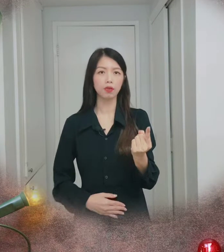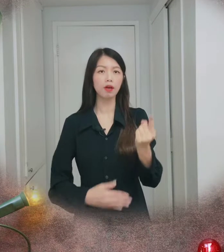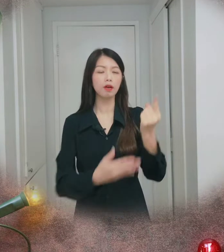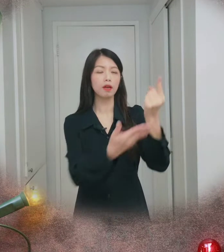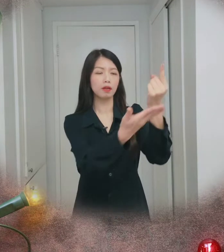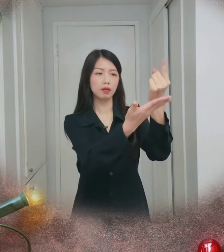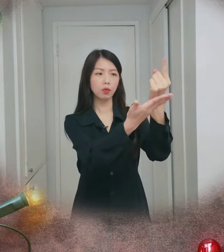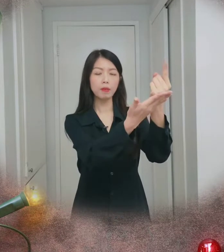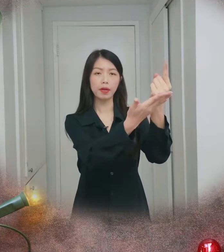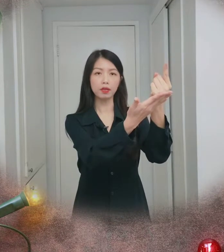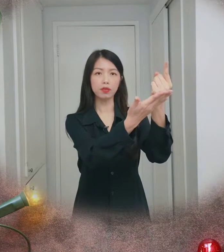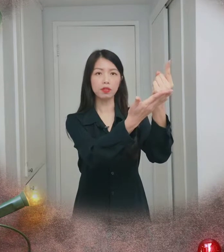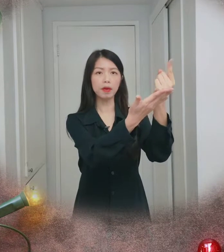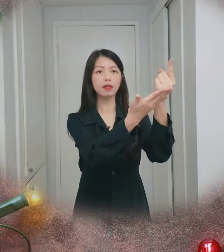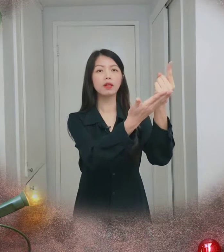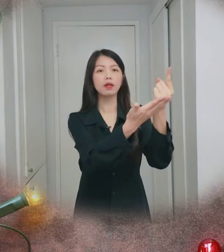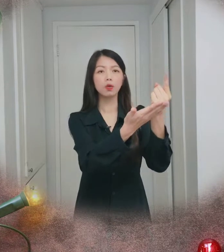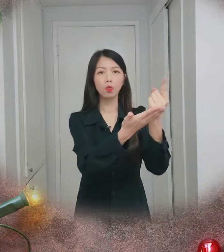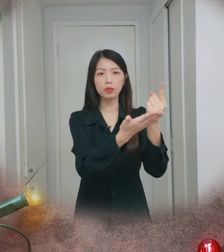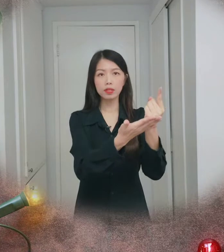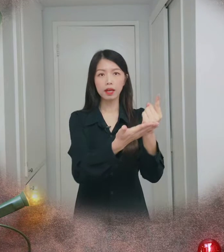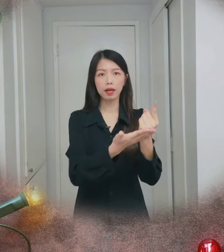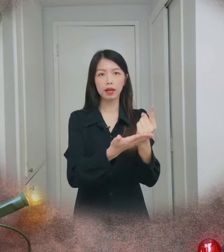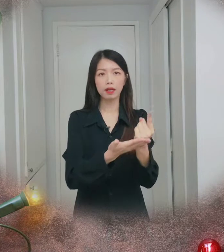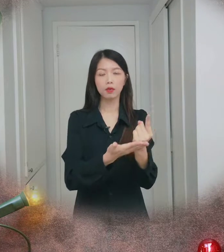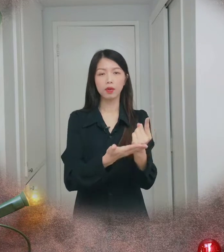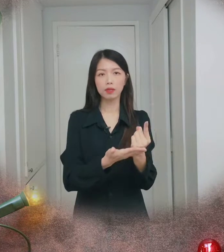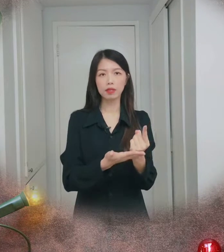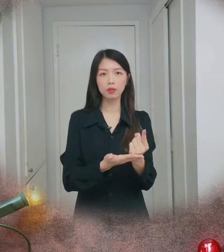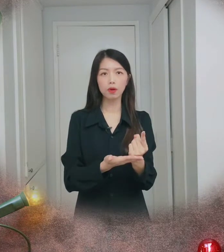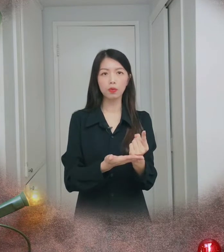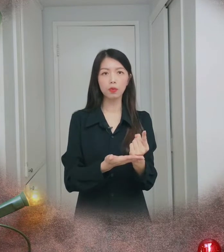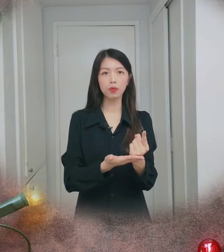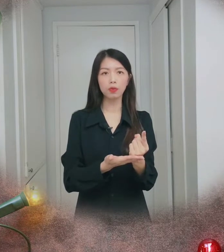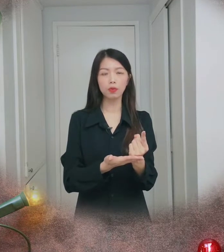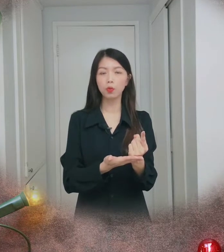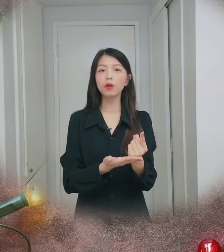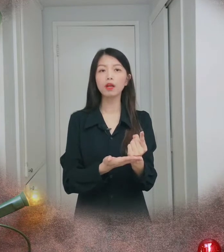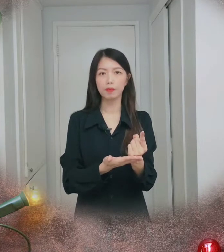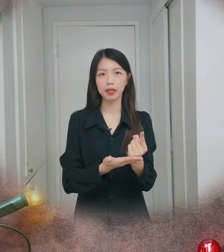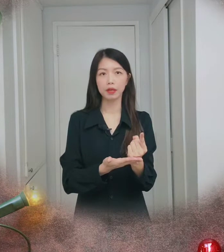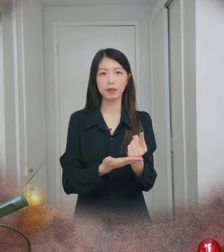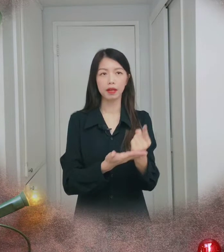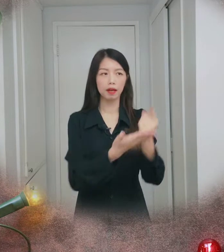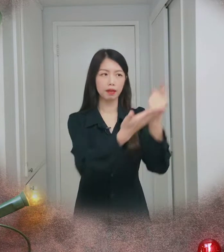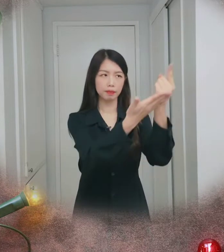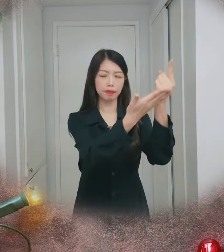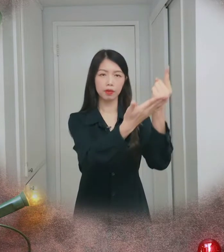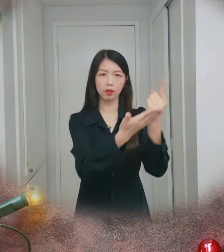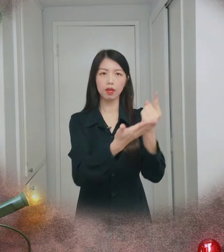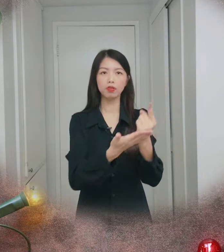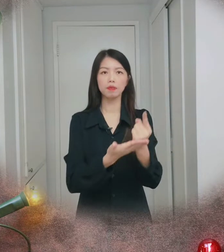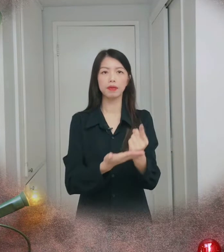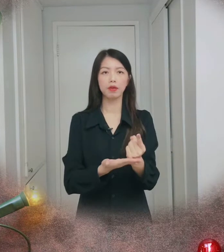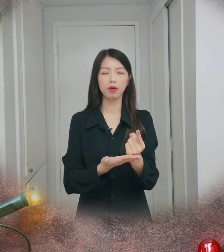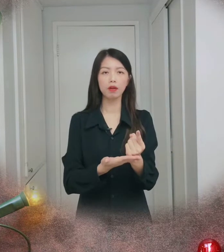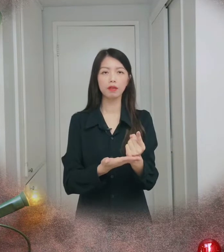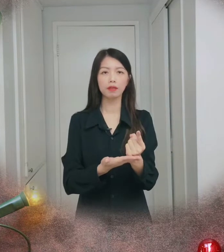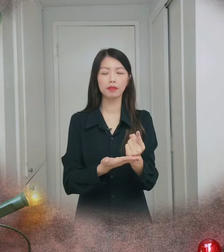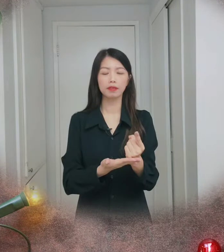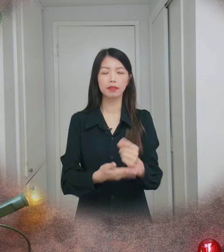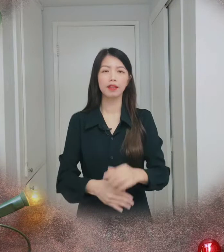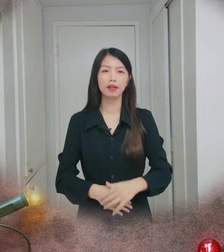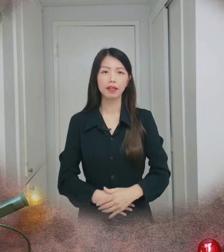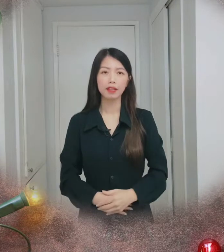표현하시면 되고요. 손을 받쳐주시면 오시다 라고 한 뜻의 수어로 존경의 의미가 됩니다. 이렇게 해주시면